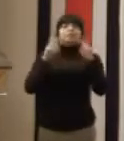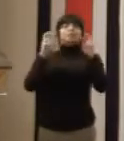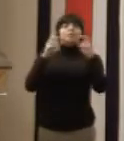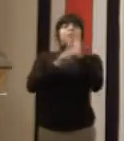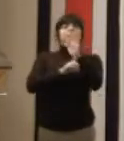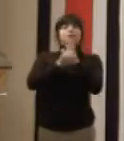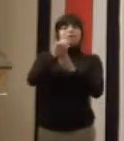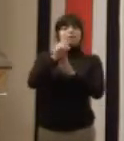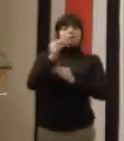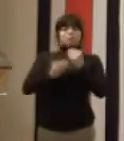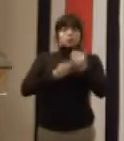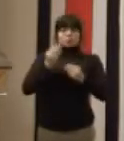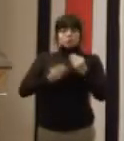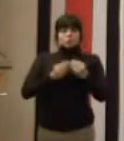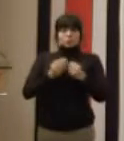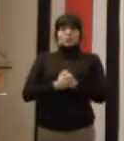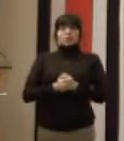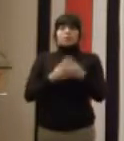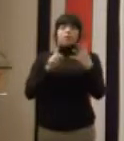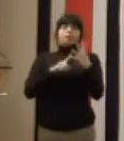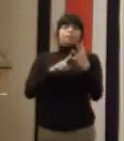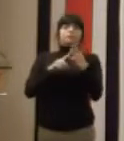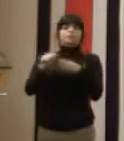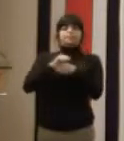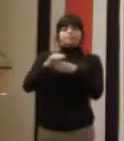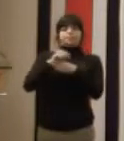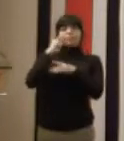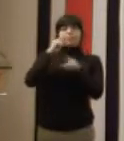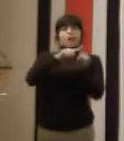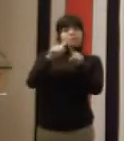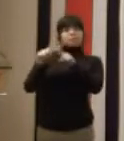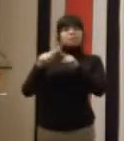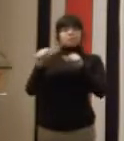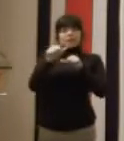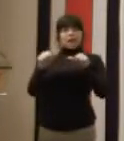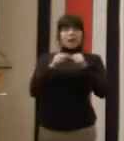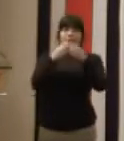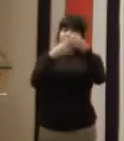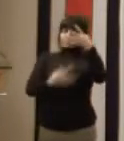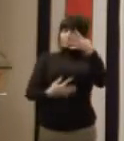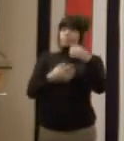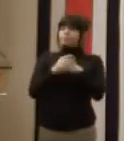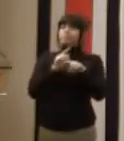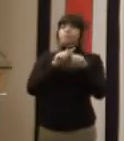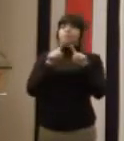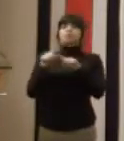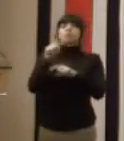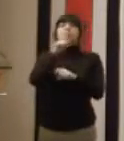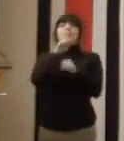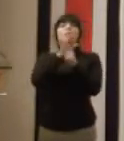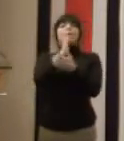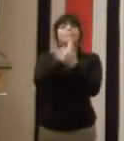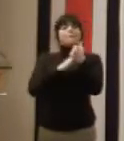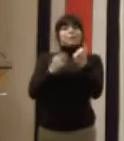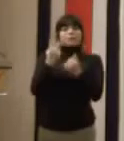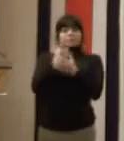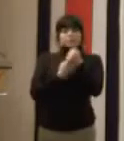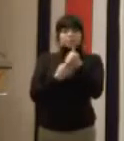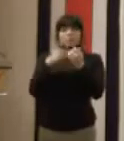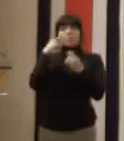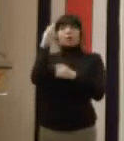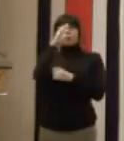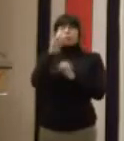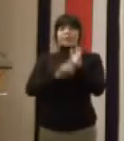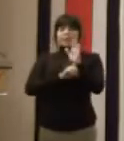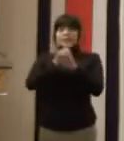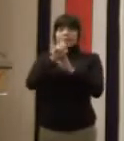de desarrollo productivo, de capacitación para diferentes sectores, en fin, un compromiso de las partes que nos va a llevar a